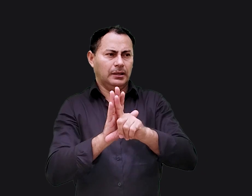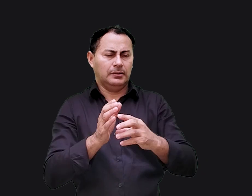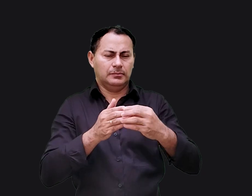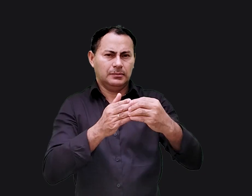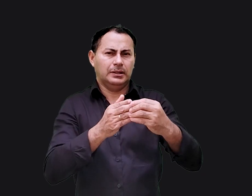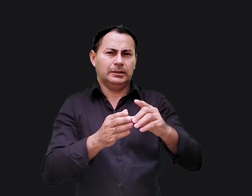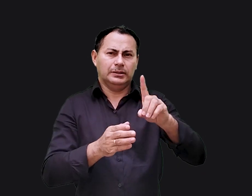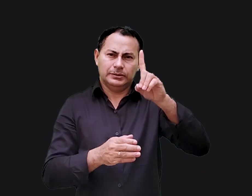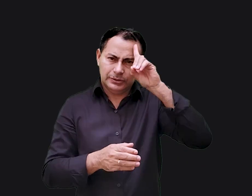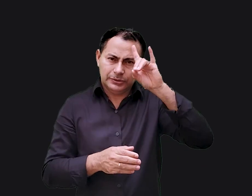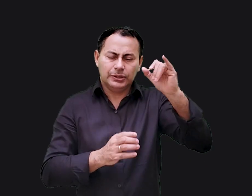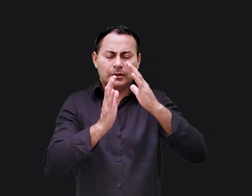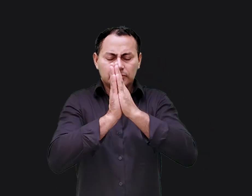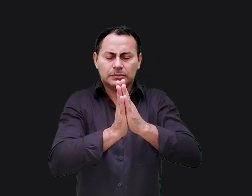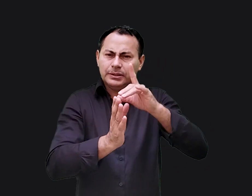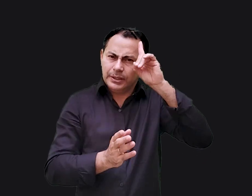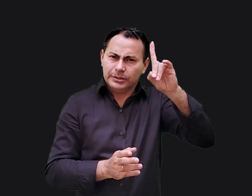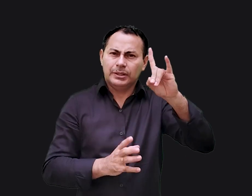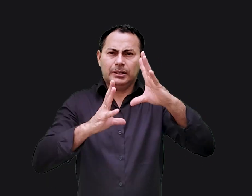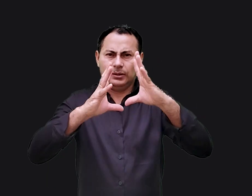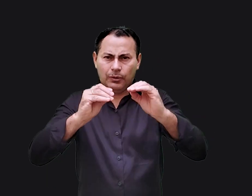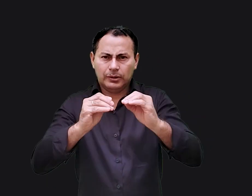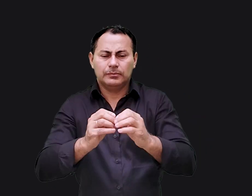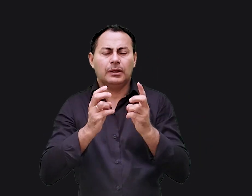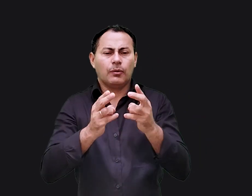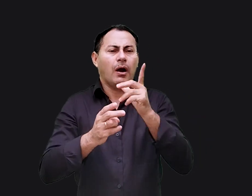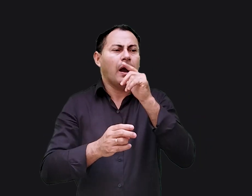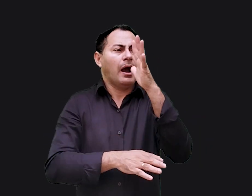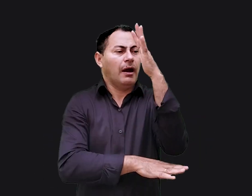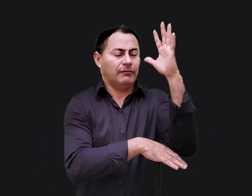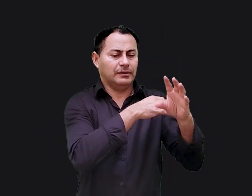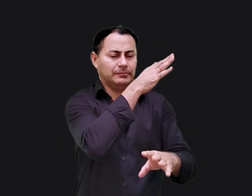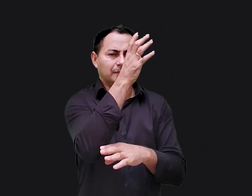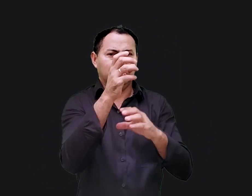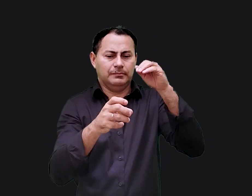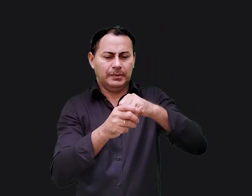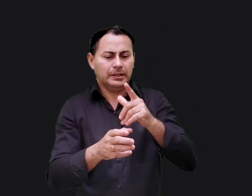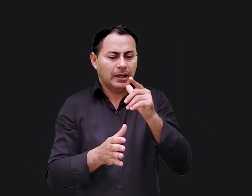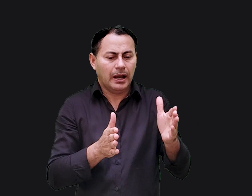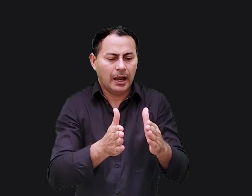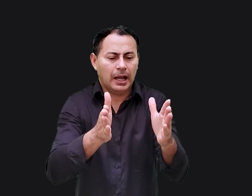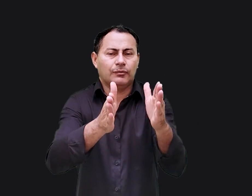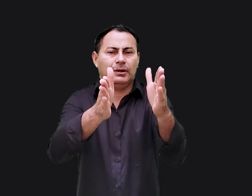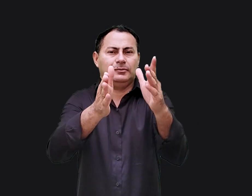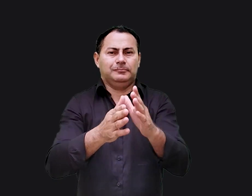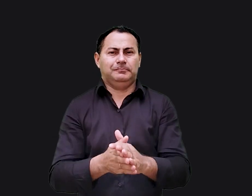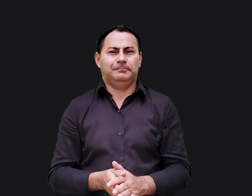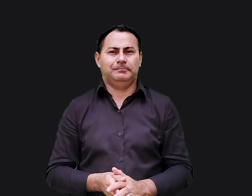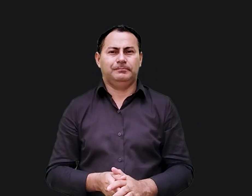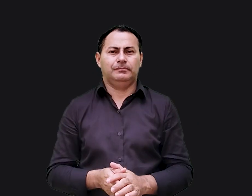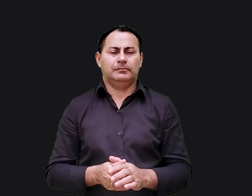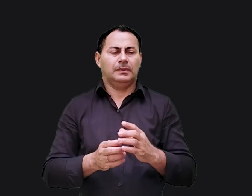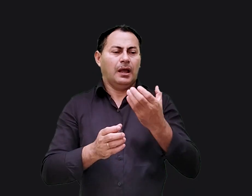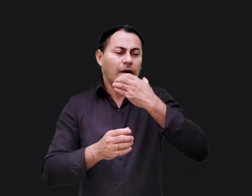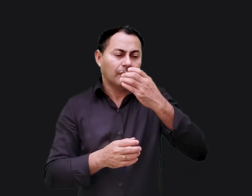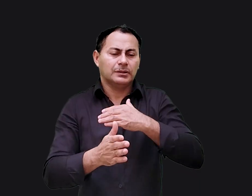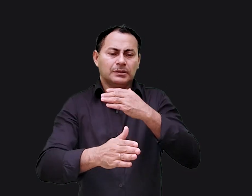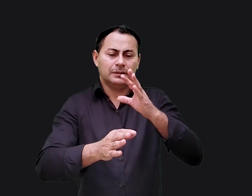lei medita de dia e de noite. É como árvore plantada à beira de águas correntes. Dá fruto no